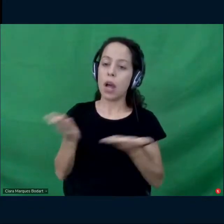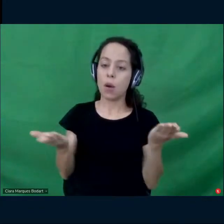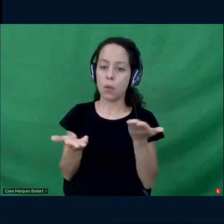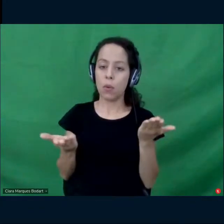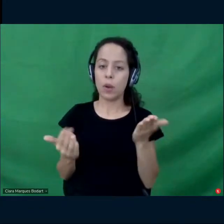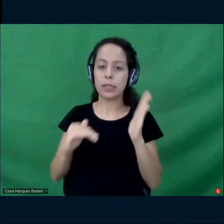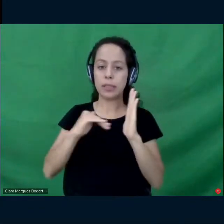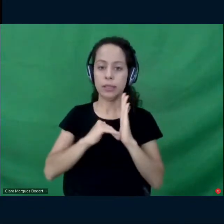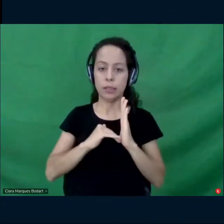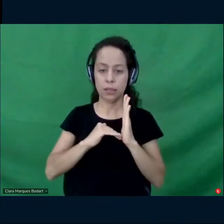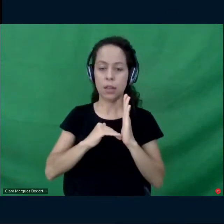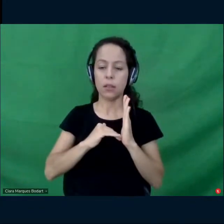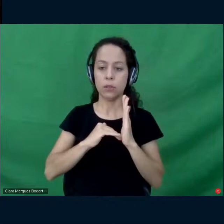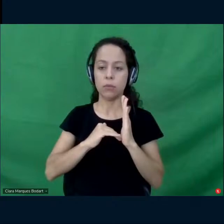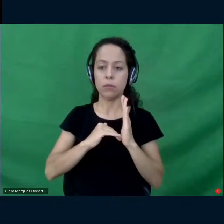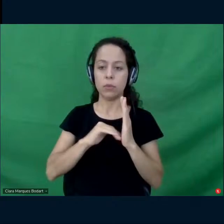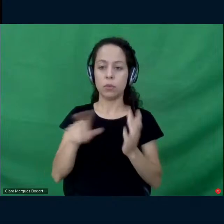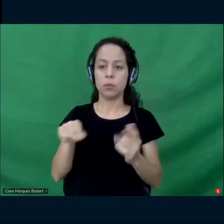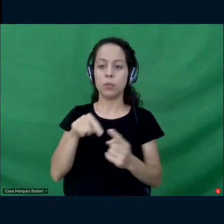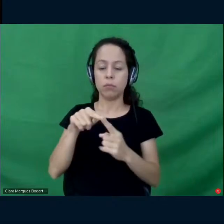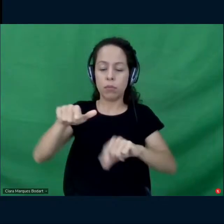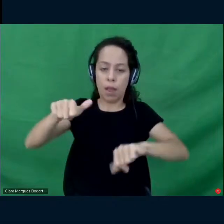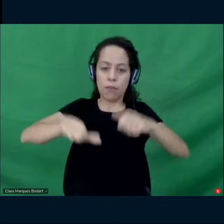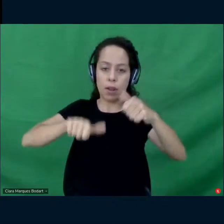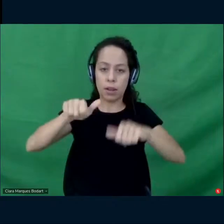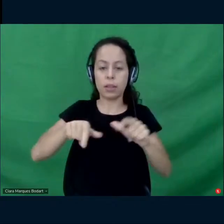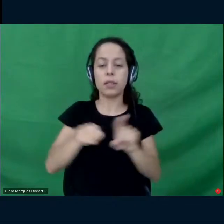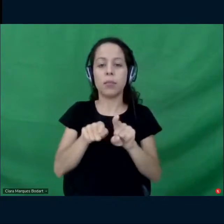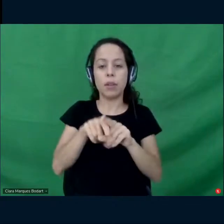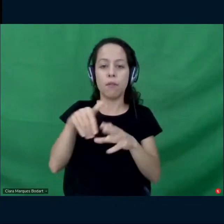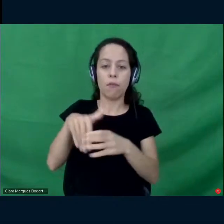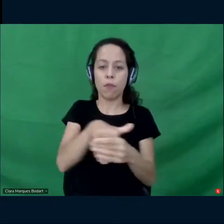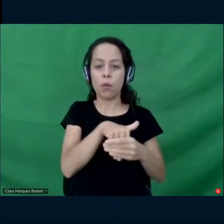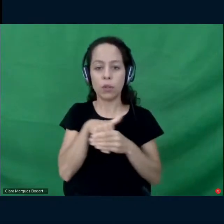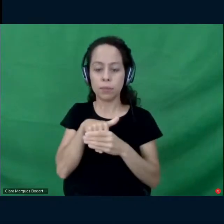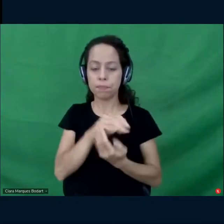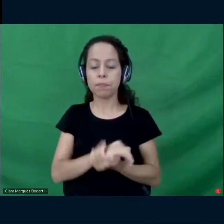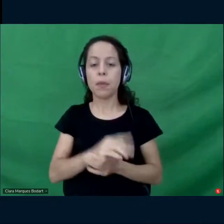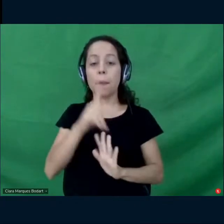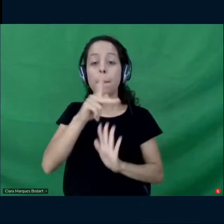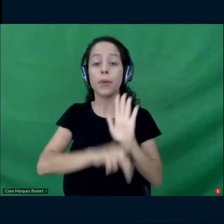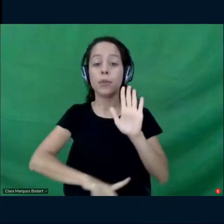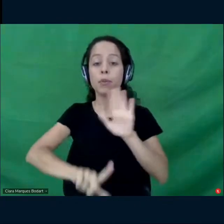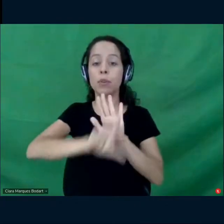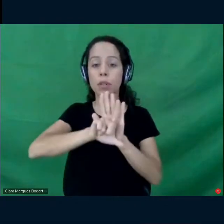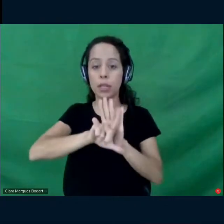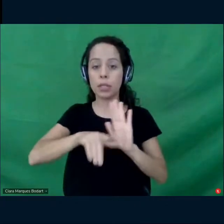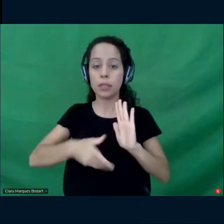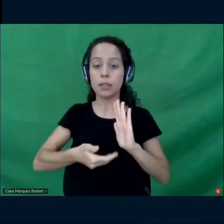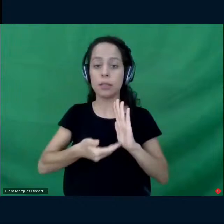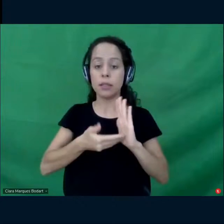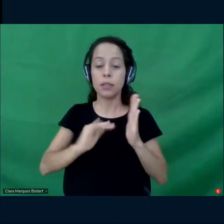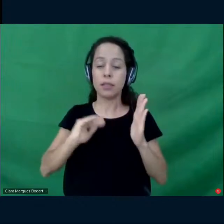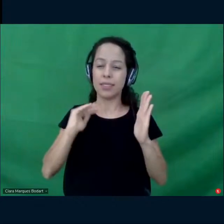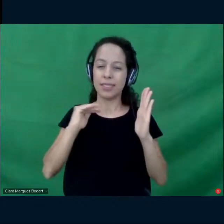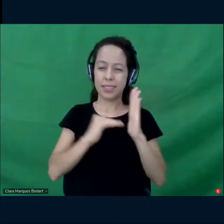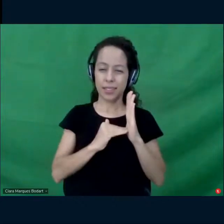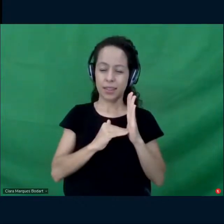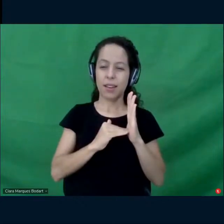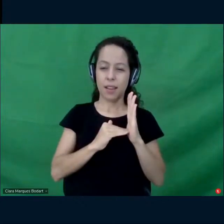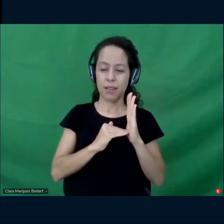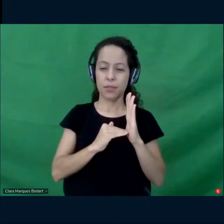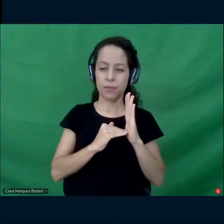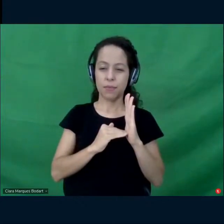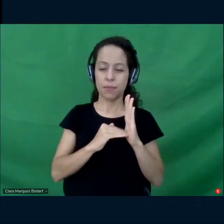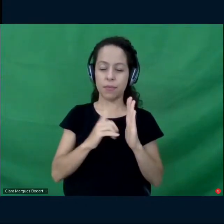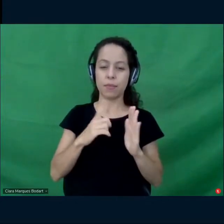Senado para ser apreciado e votado. Né? O que, que o projeto de lei aprovado no Senado, sob relatoria do Mendonça